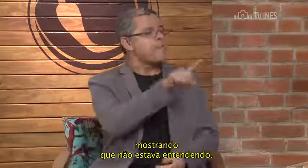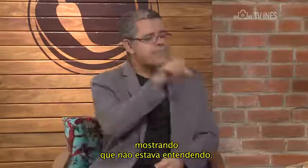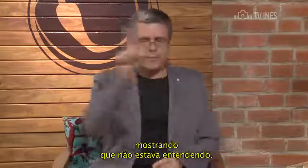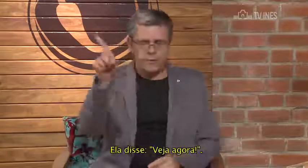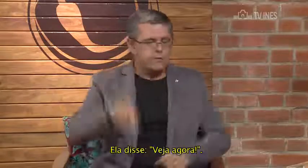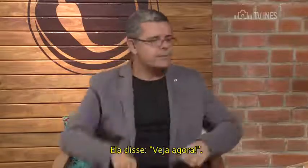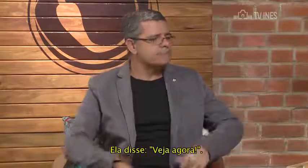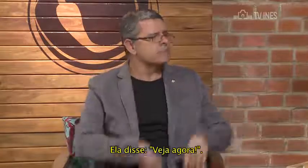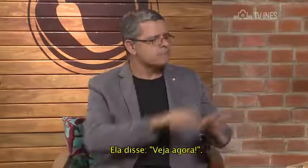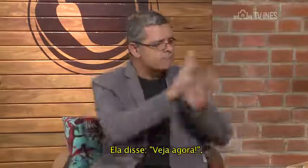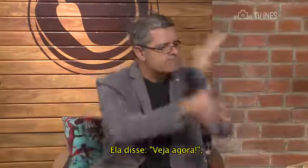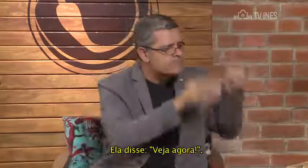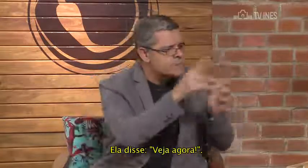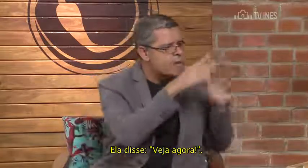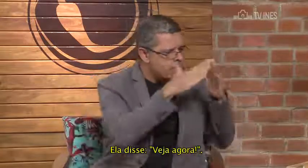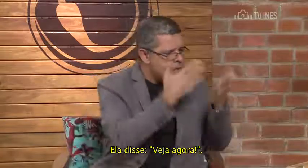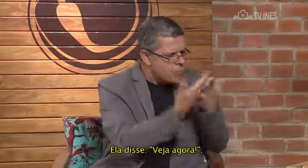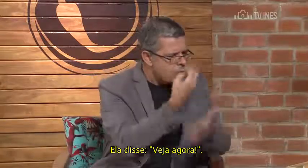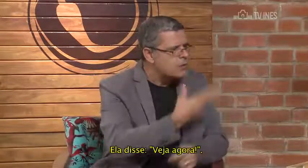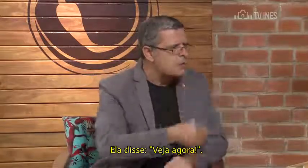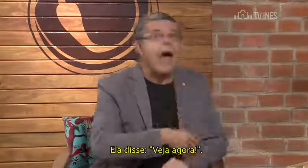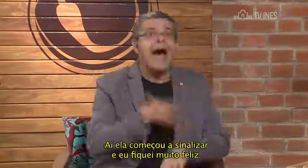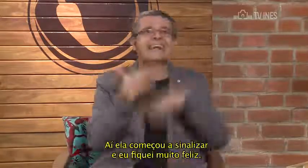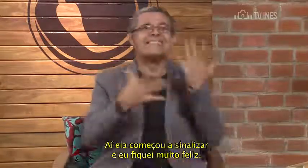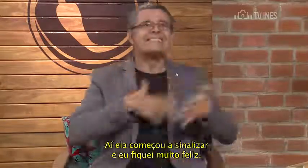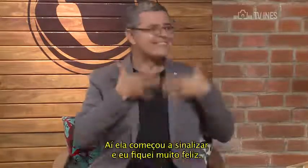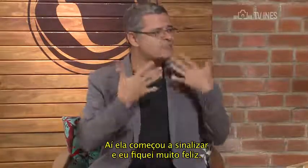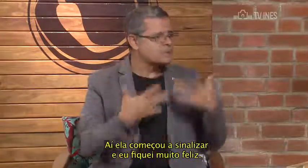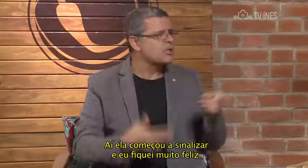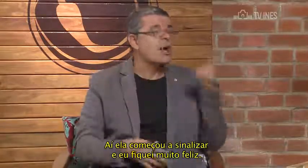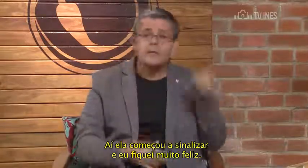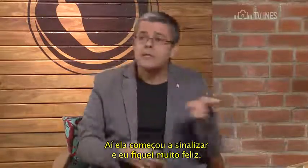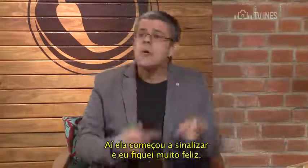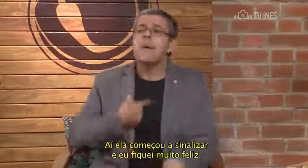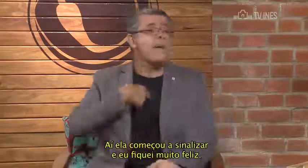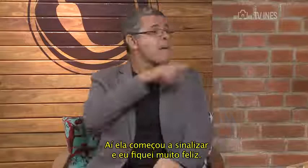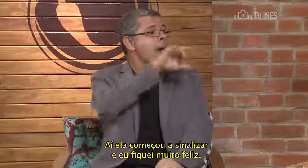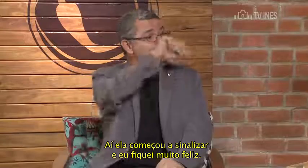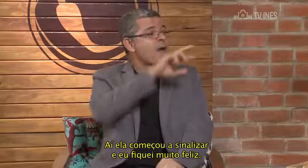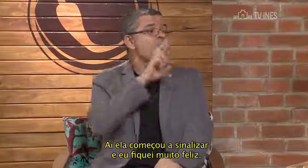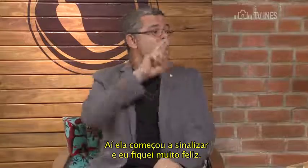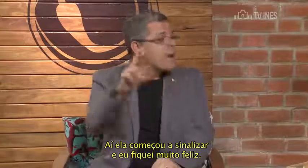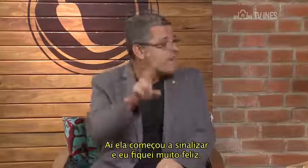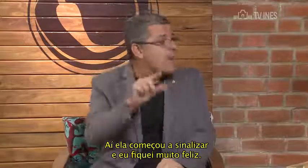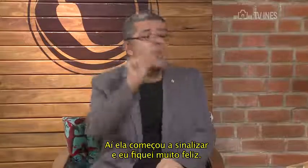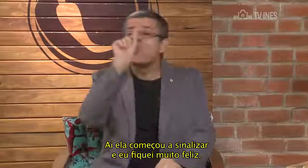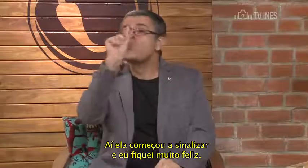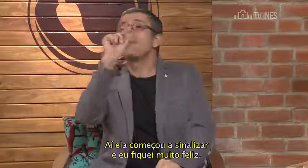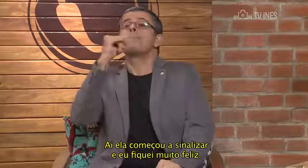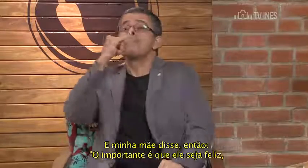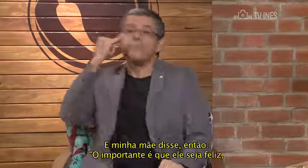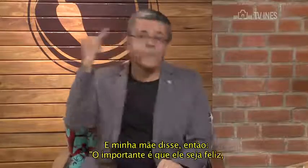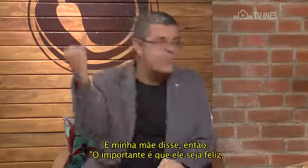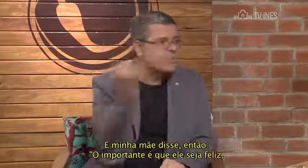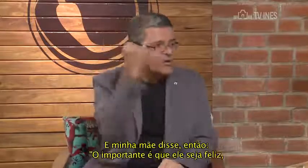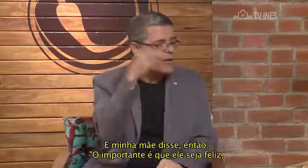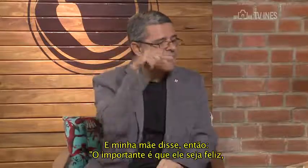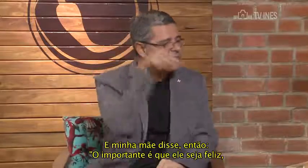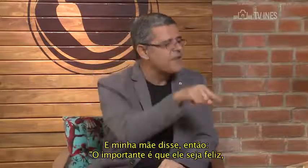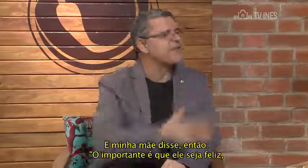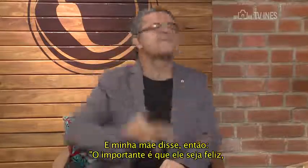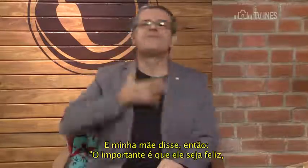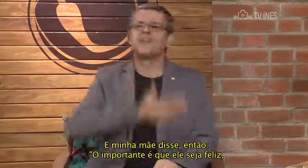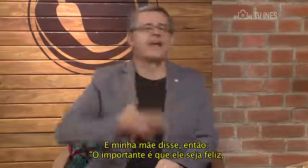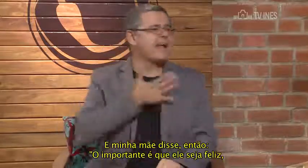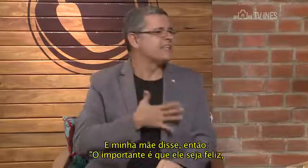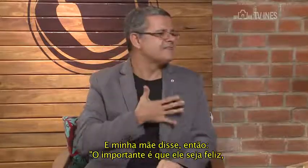entendendo Ela disse Veja agora Aí ela começou a sinalizar E eu fiquei muito feliz E minha mãe disse